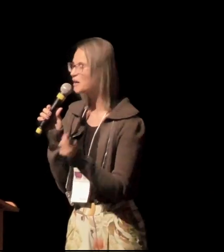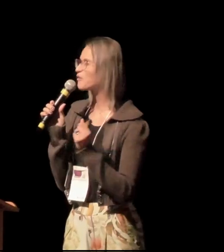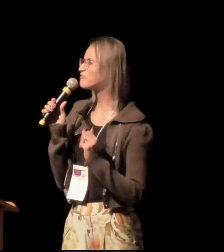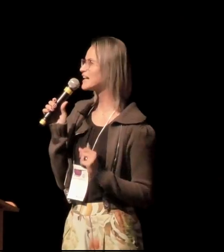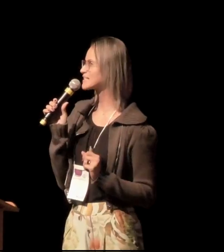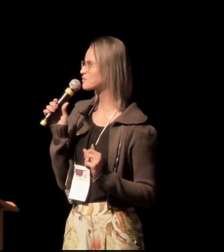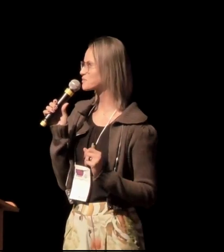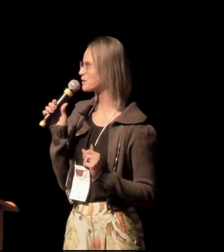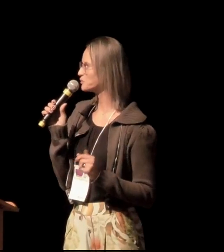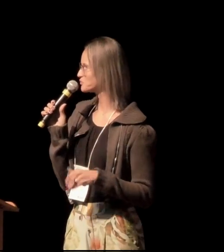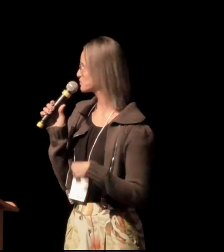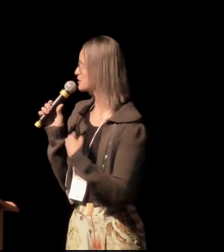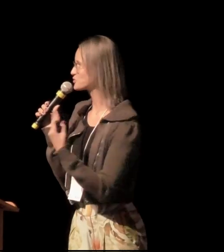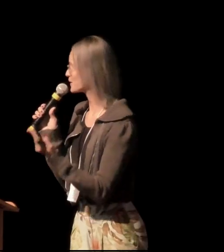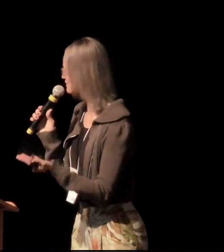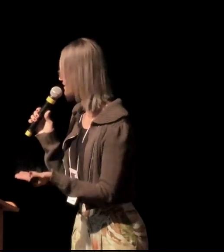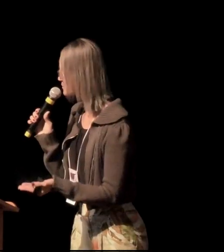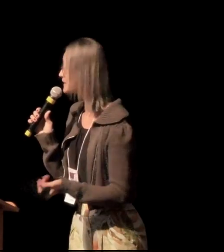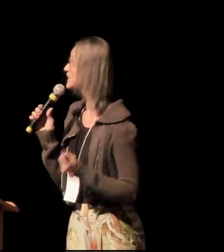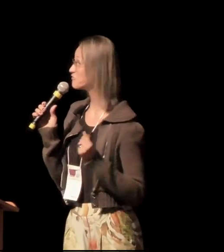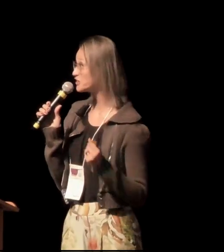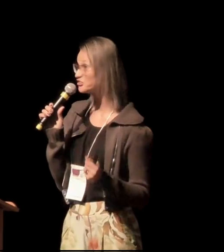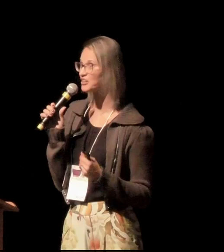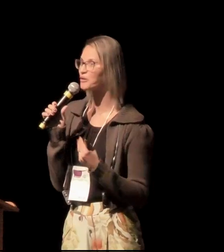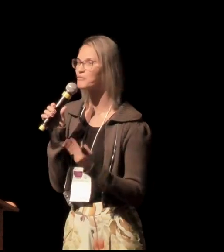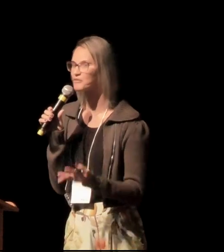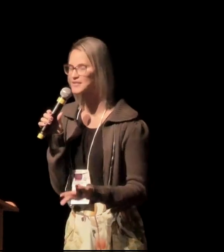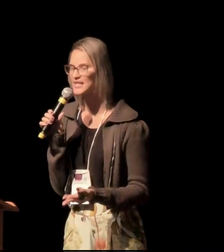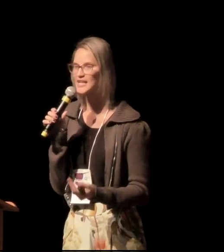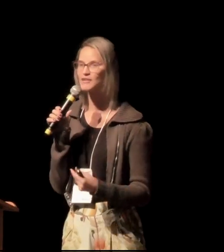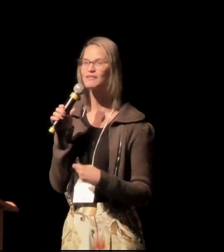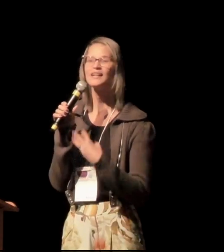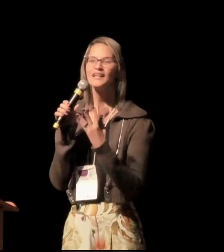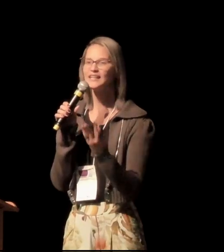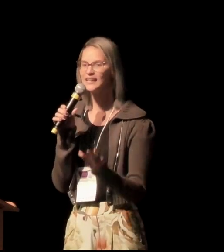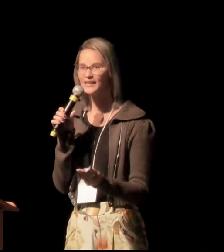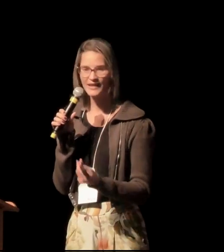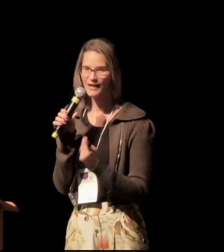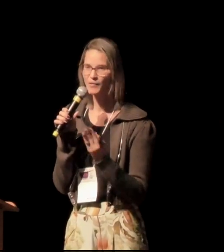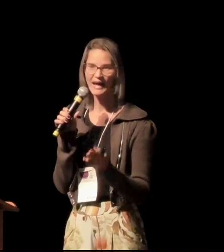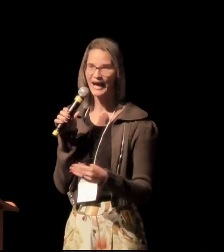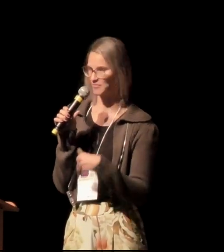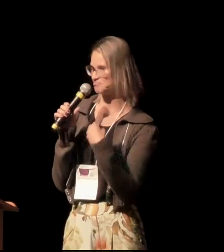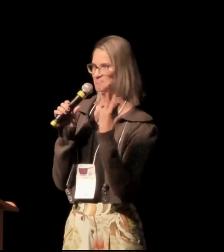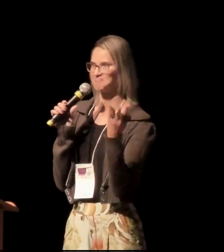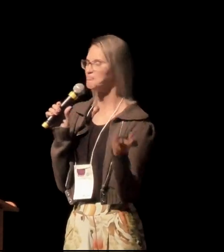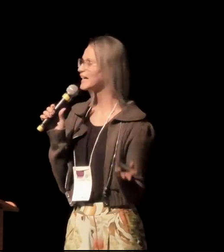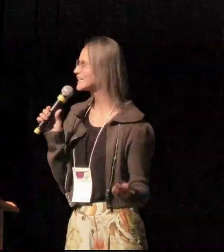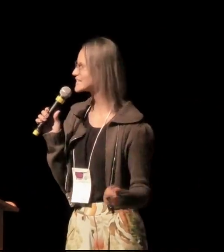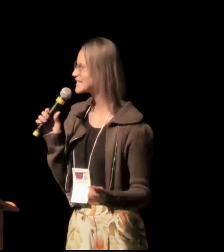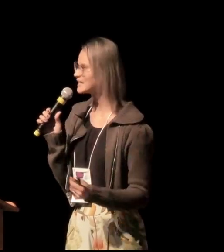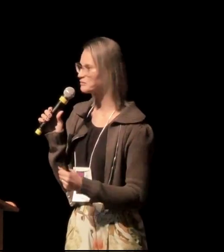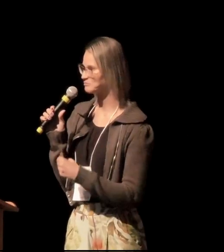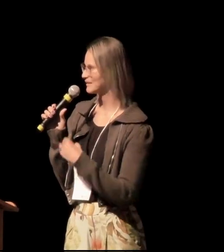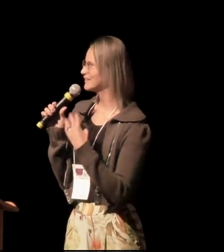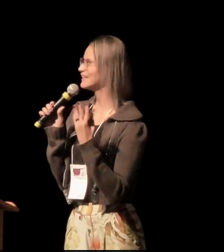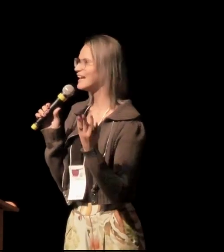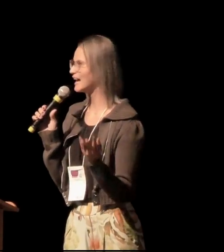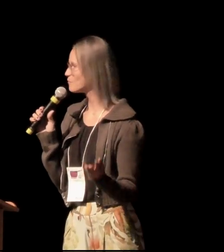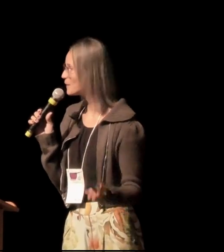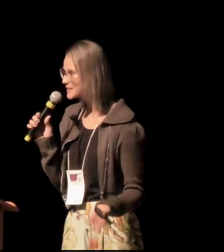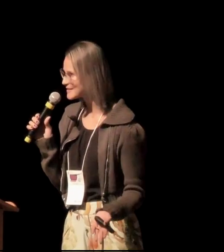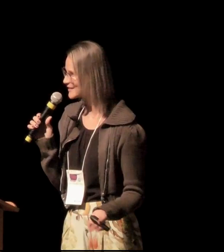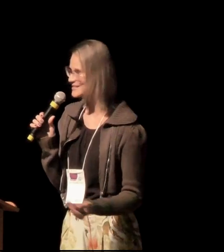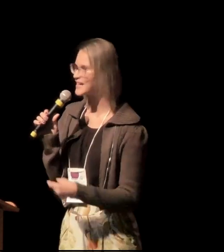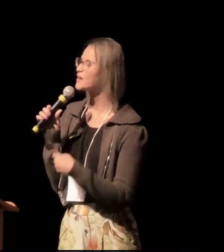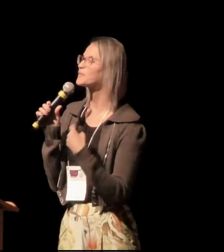uma conversa com os alunos os alunos podem fazer uma entrevista com um conselheiro e elaborar uma redação né